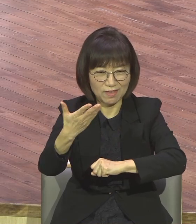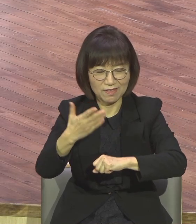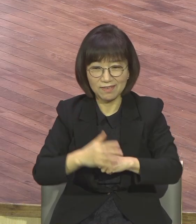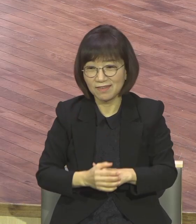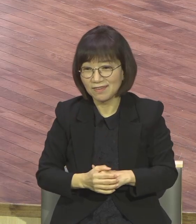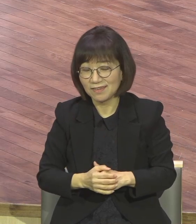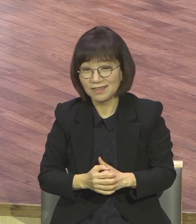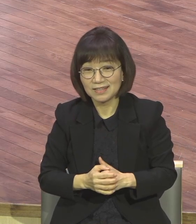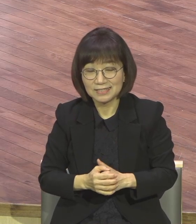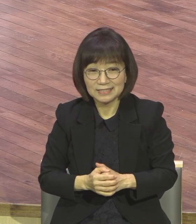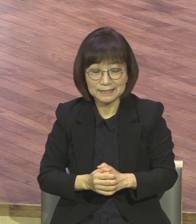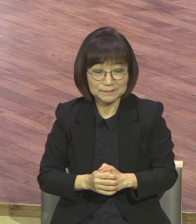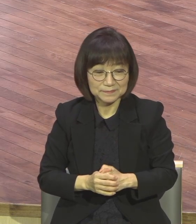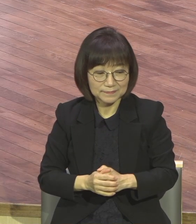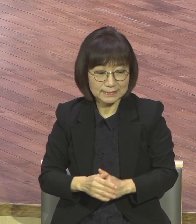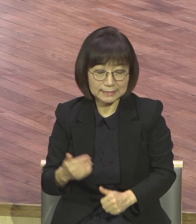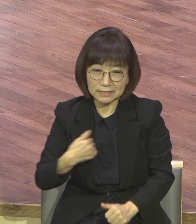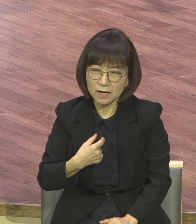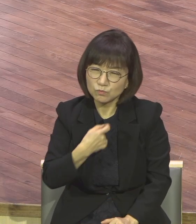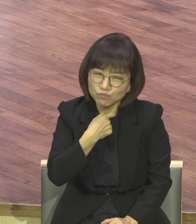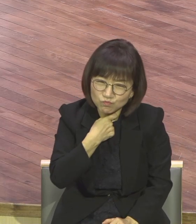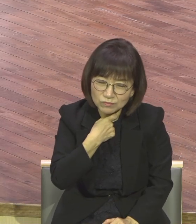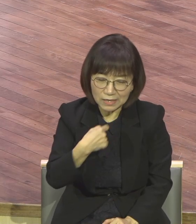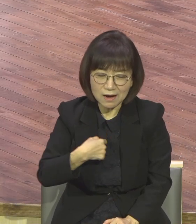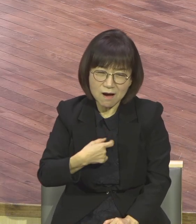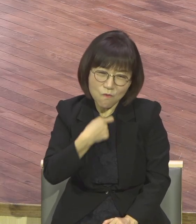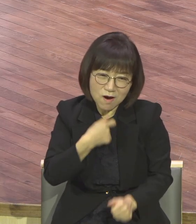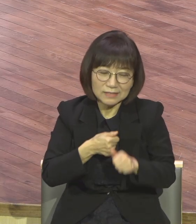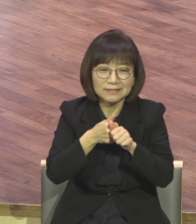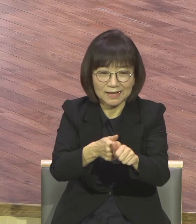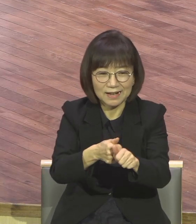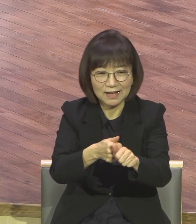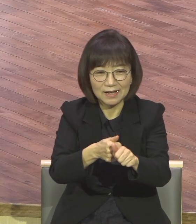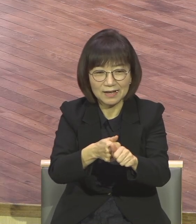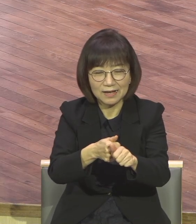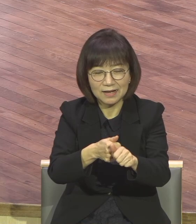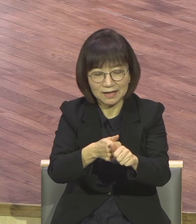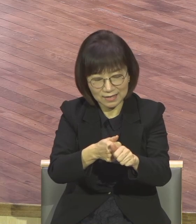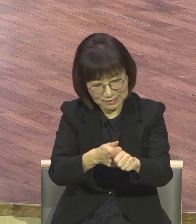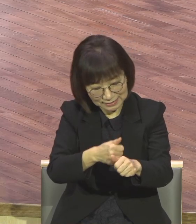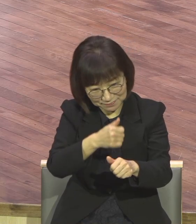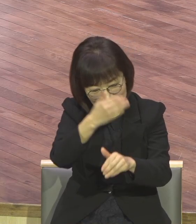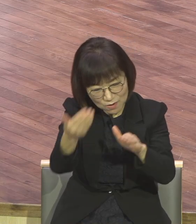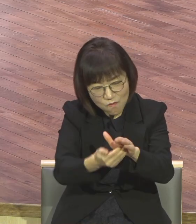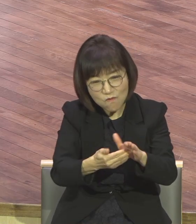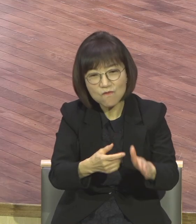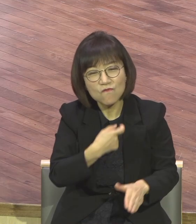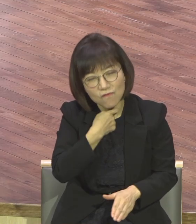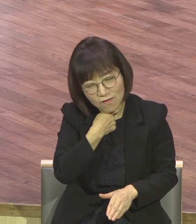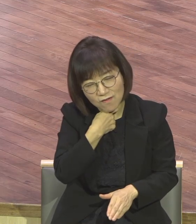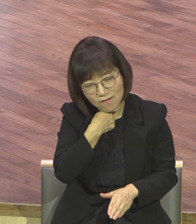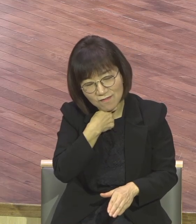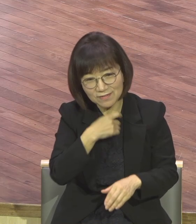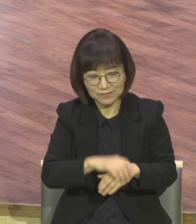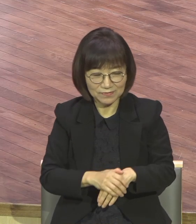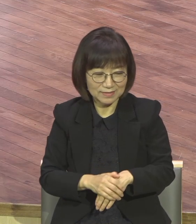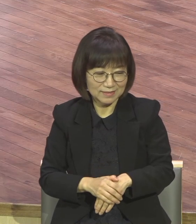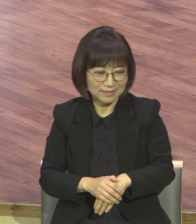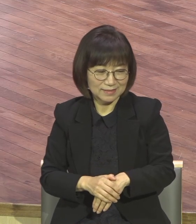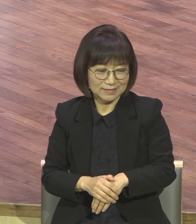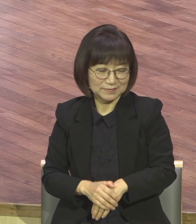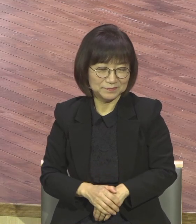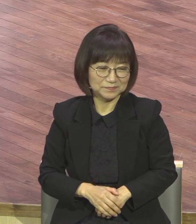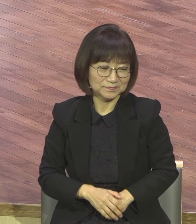마음대로, 마음먹은 대로, 내 원하는 대로 그렇게 되기를 바라면서 계속